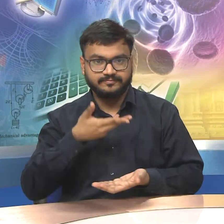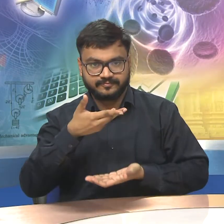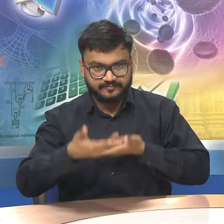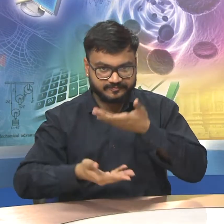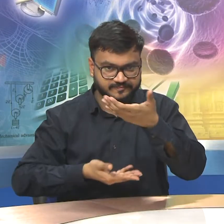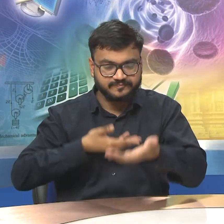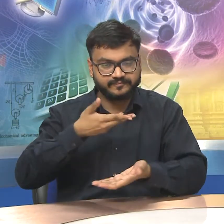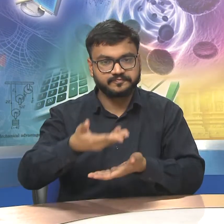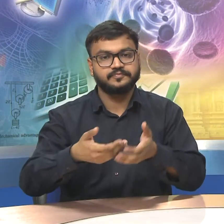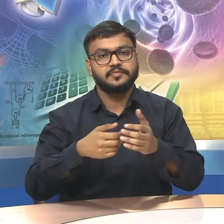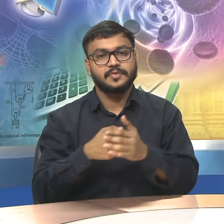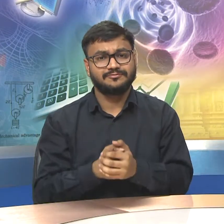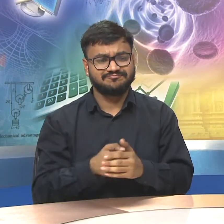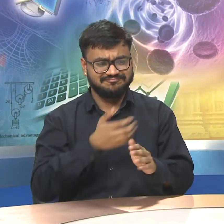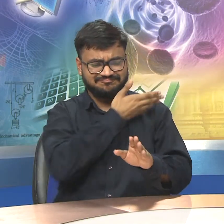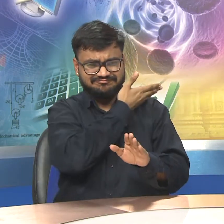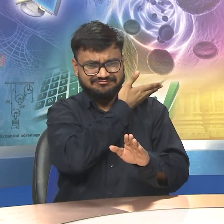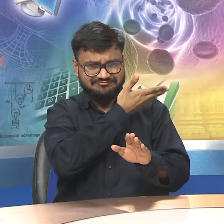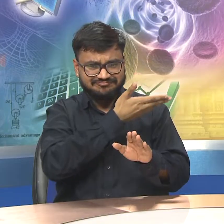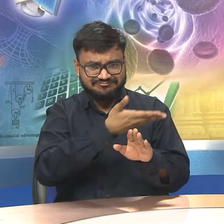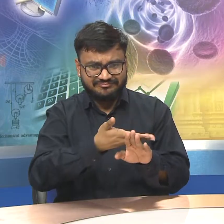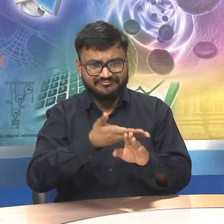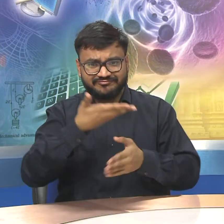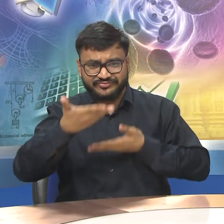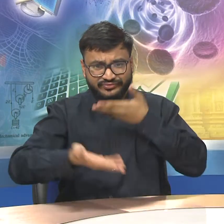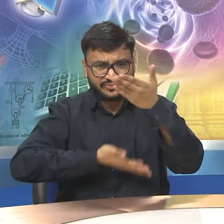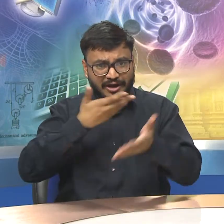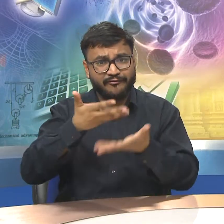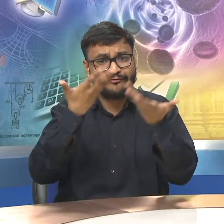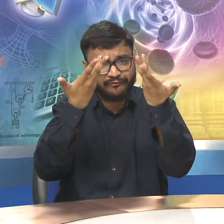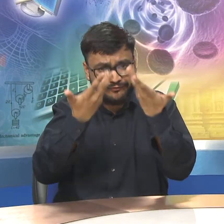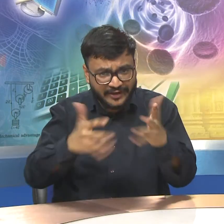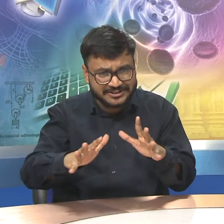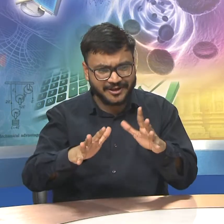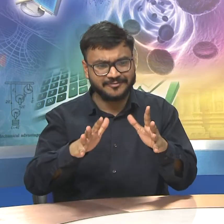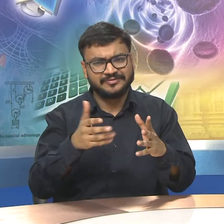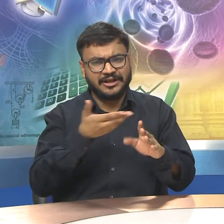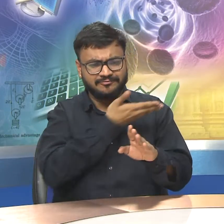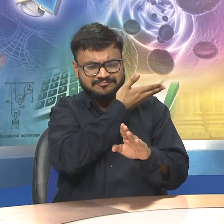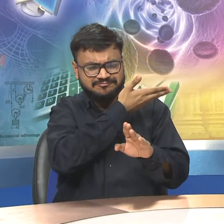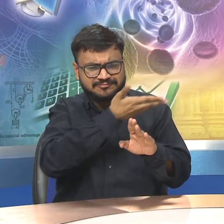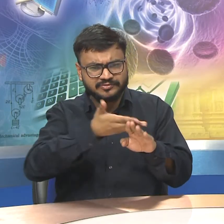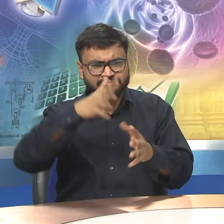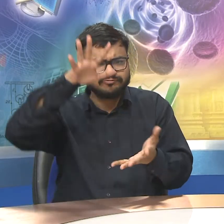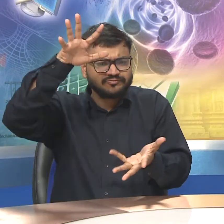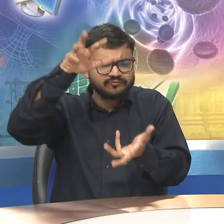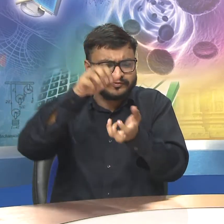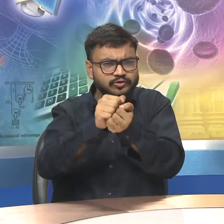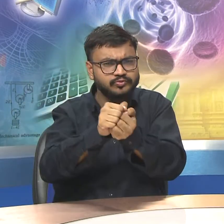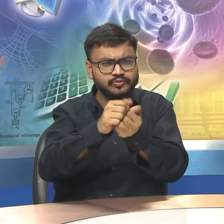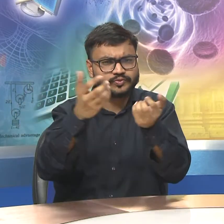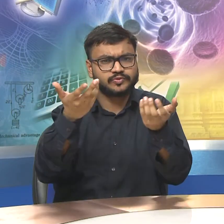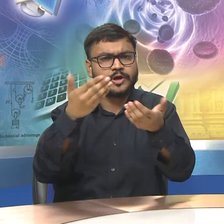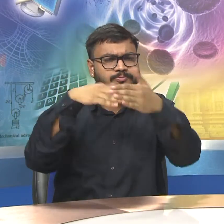Welcome back after the break. Let's start. So you have learned this lesson,